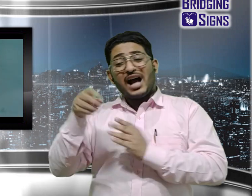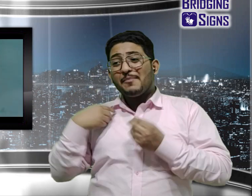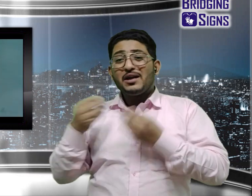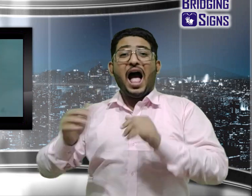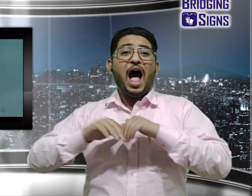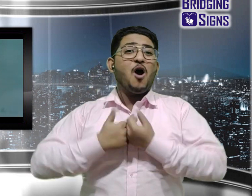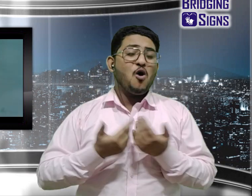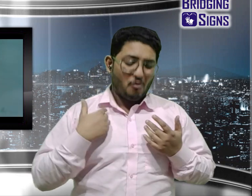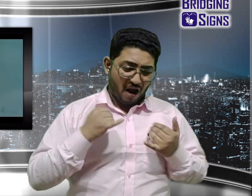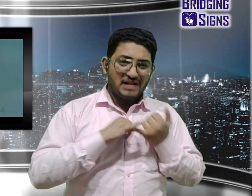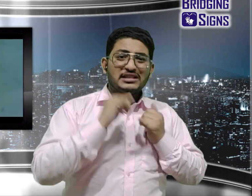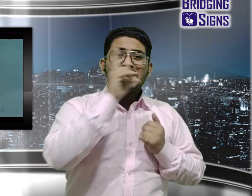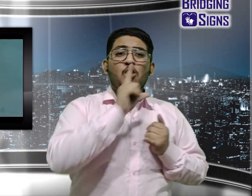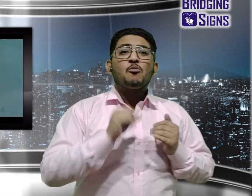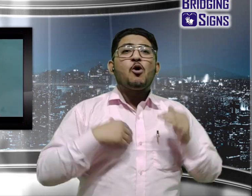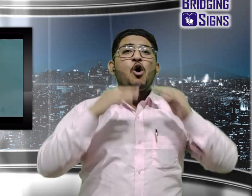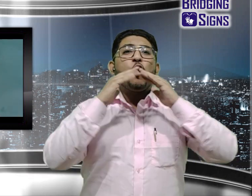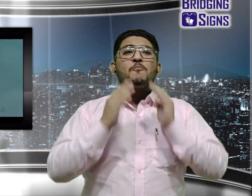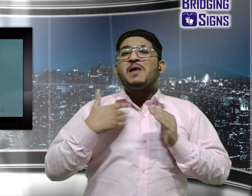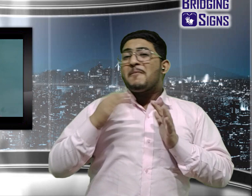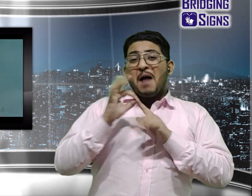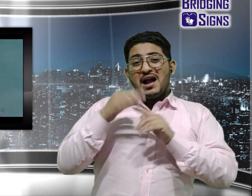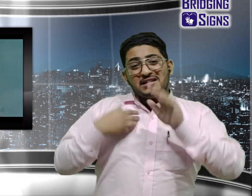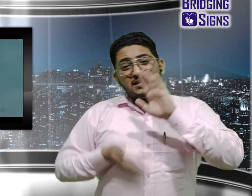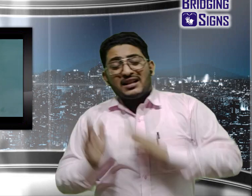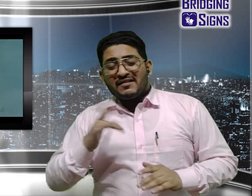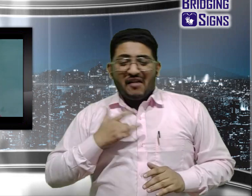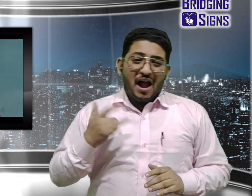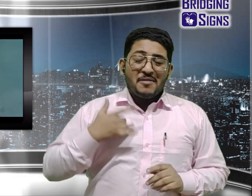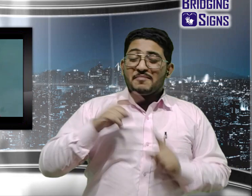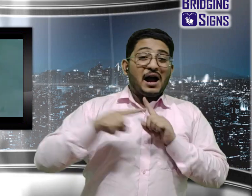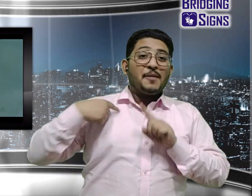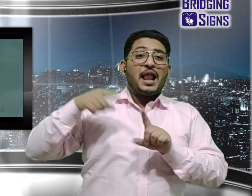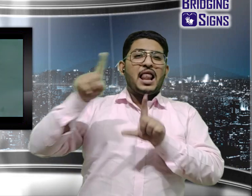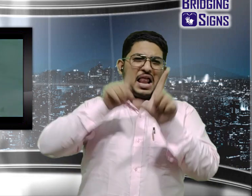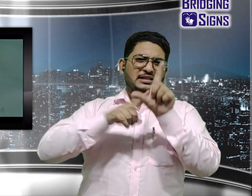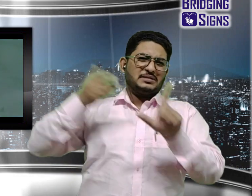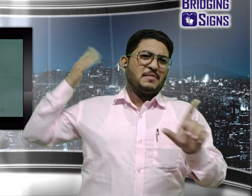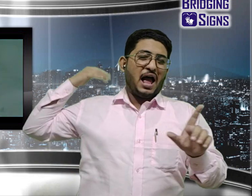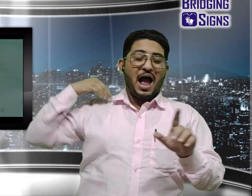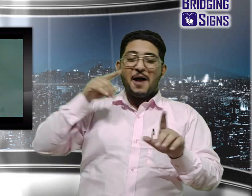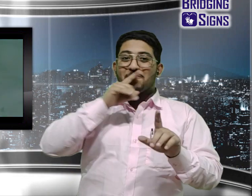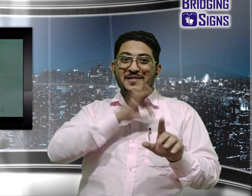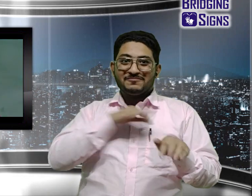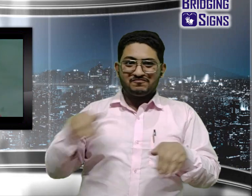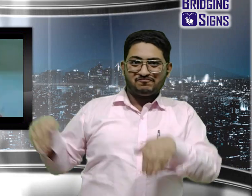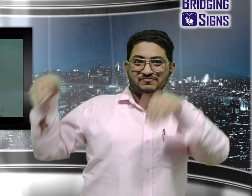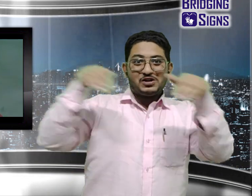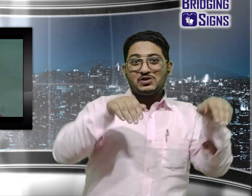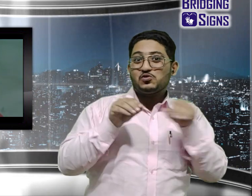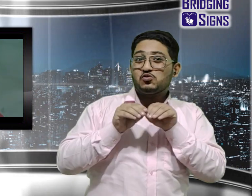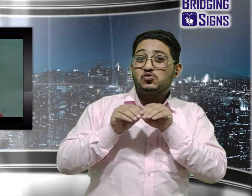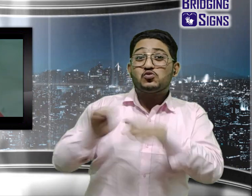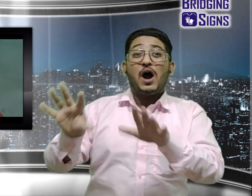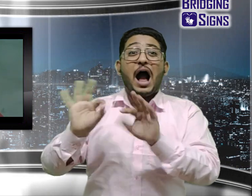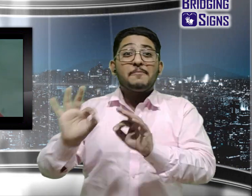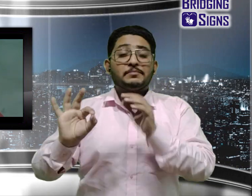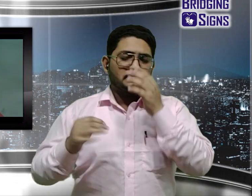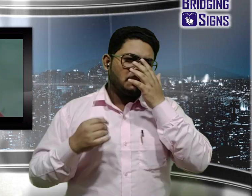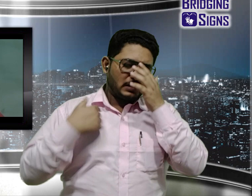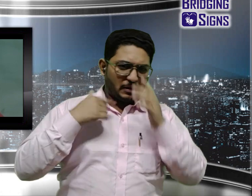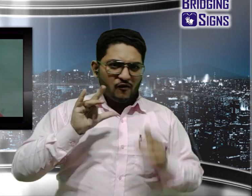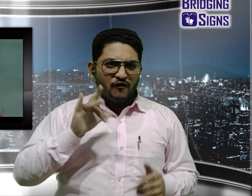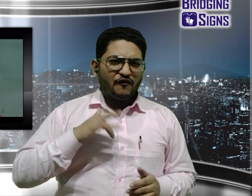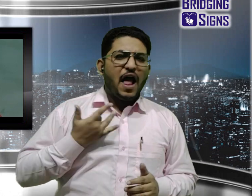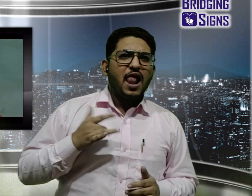हो सकती थी इट वॉज नॉट इनफ। लास्ट ईयर पहली दफ़ा जब ये हुकूमत आई तो